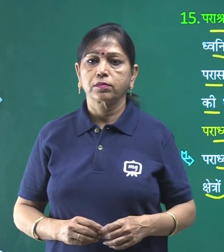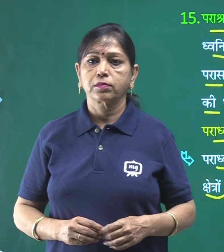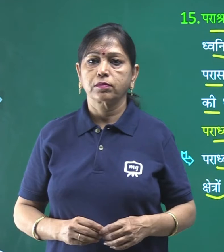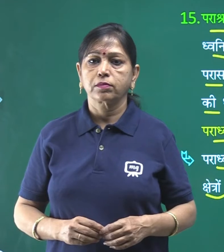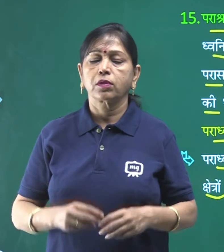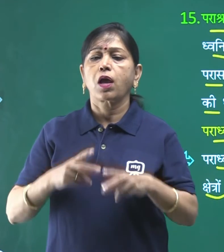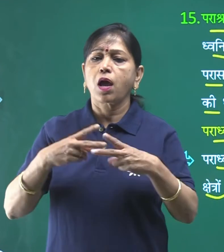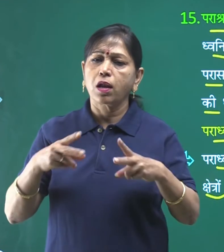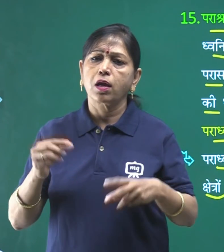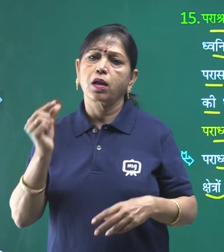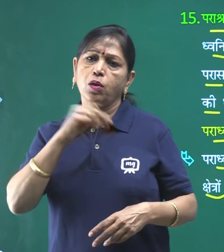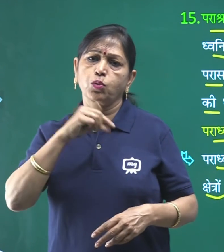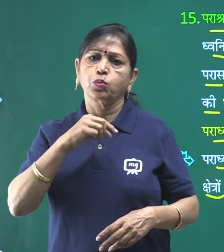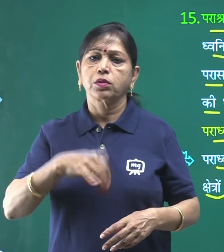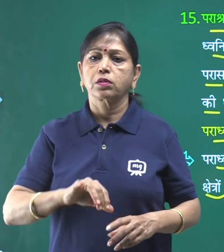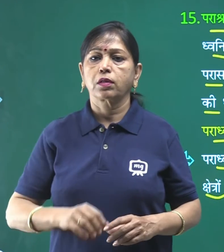अनेक उपयोग है।